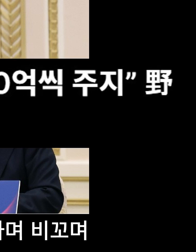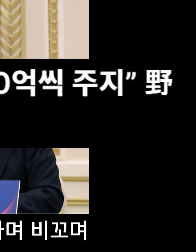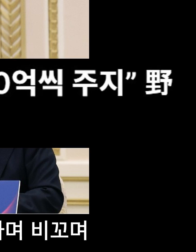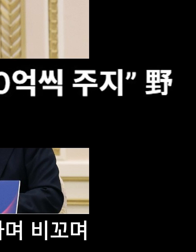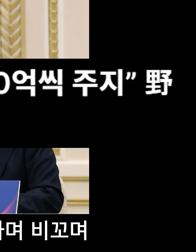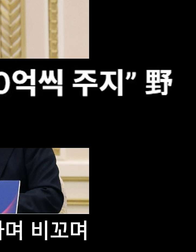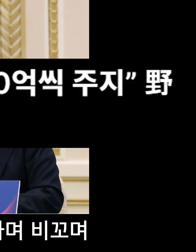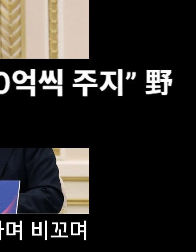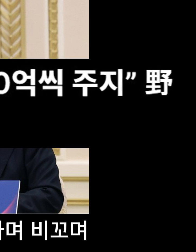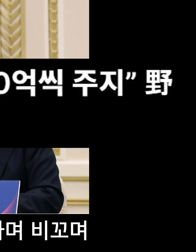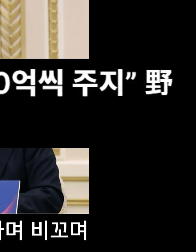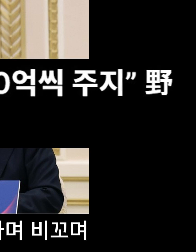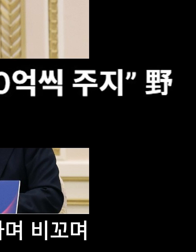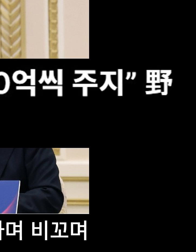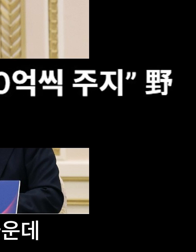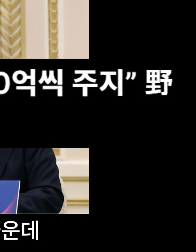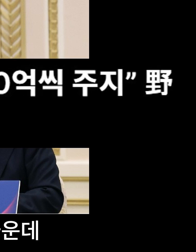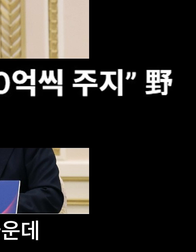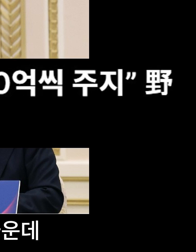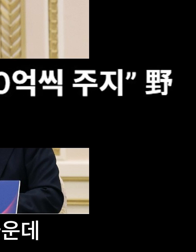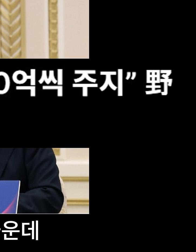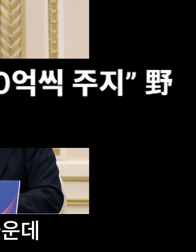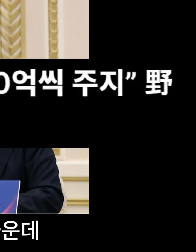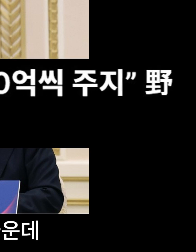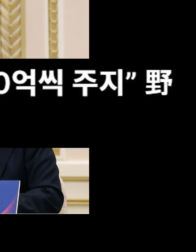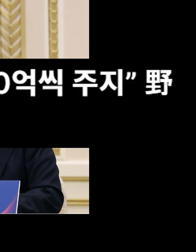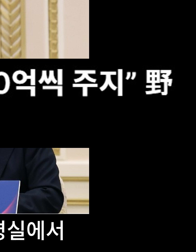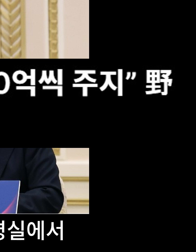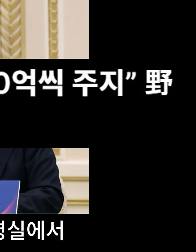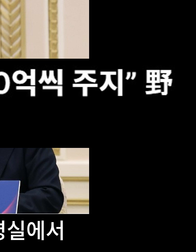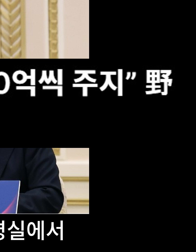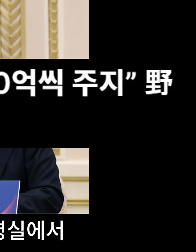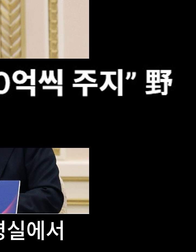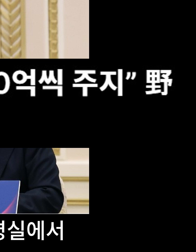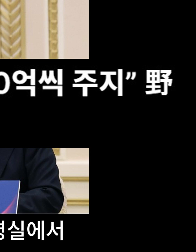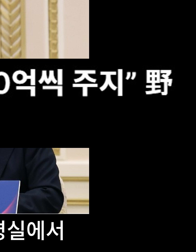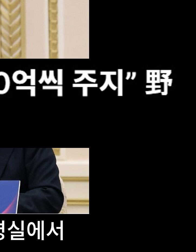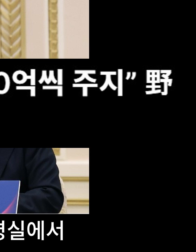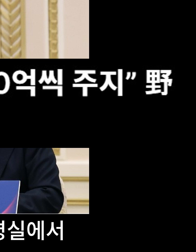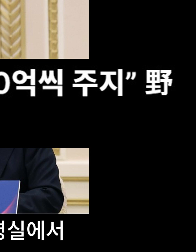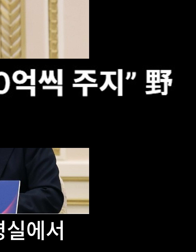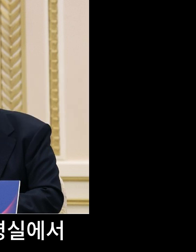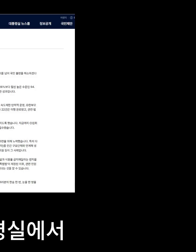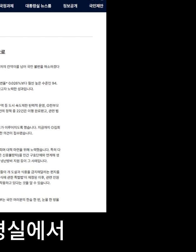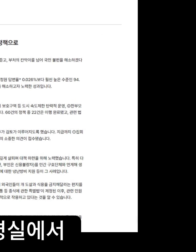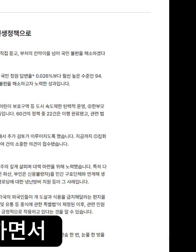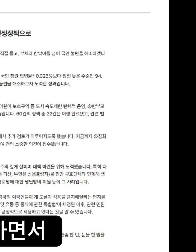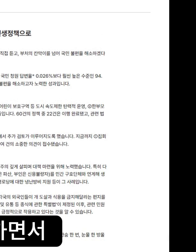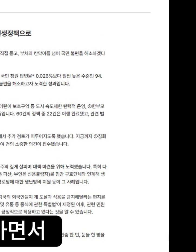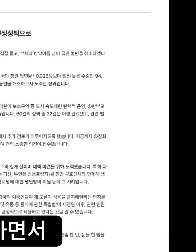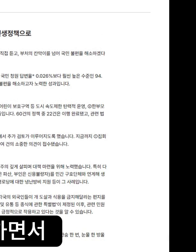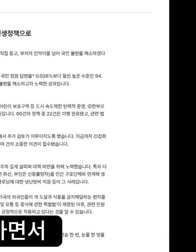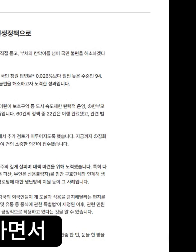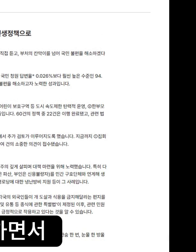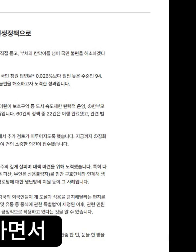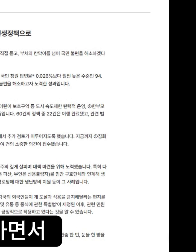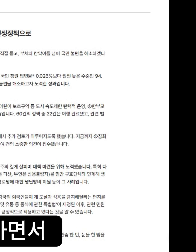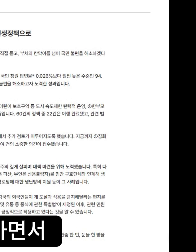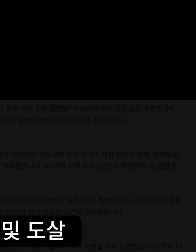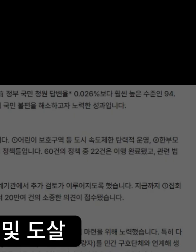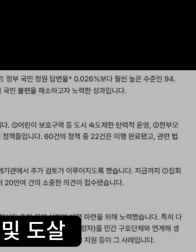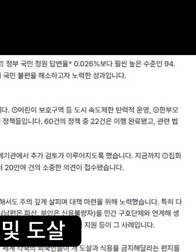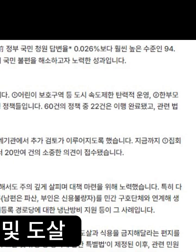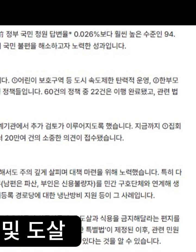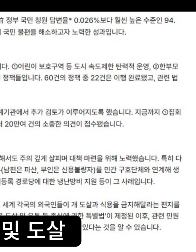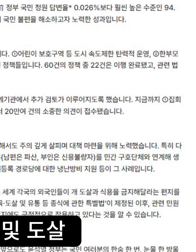10억, 100억씩 주지? 라며 비꼬며 반대를 하고 있는 가운데 지난 6월 23일 대통령실에서 2년간의 성과라고